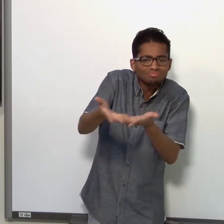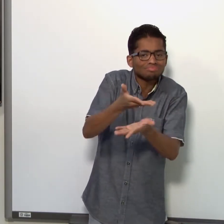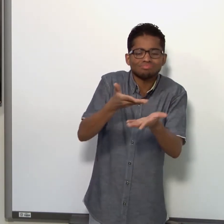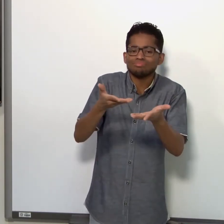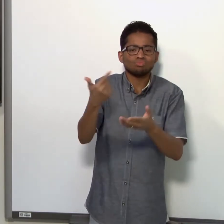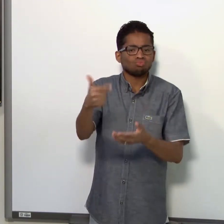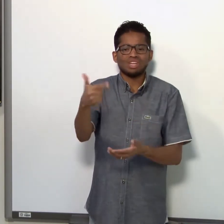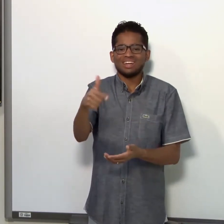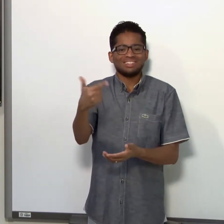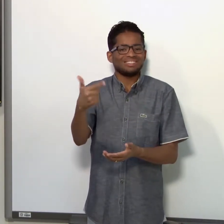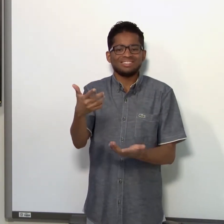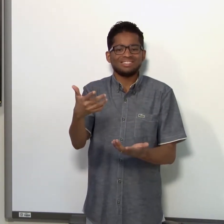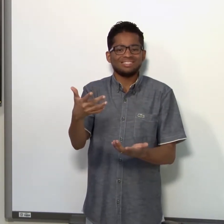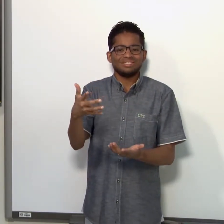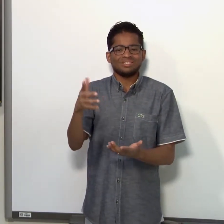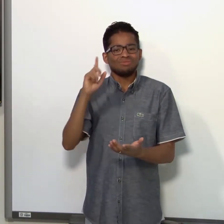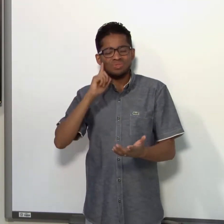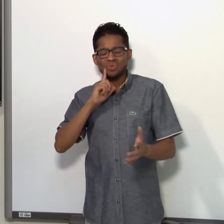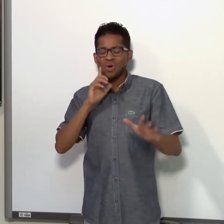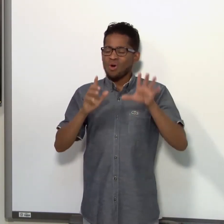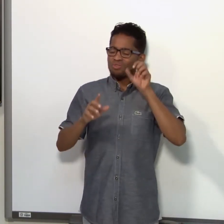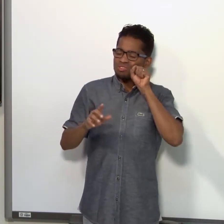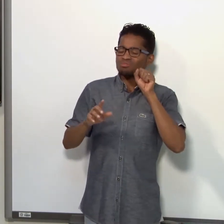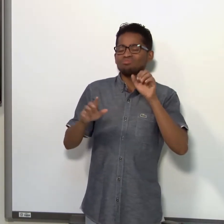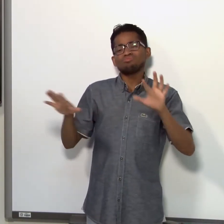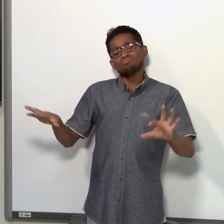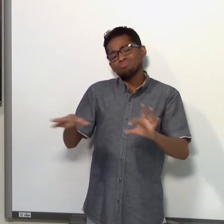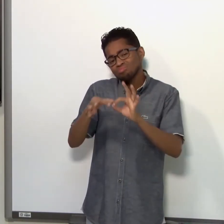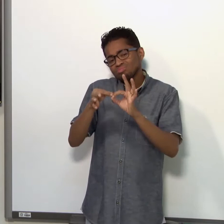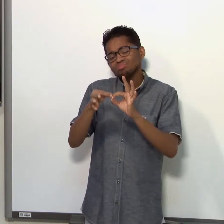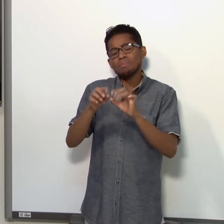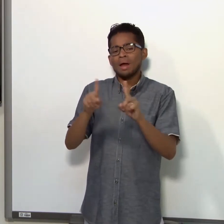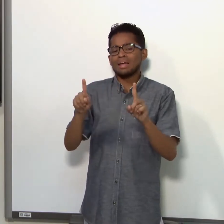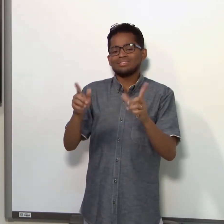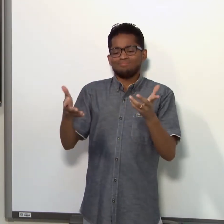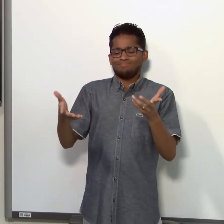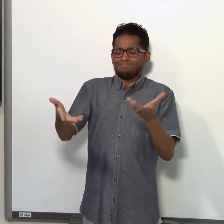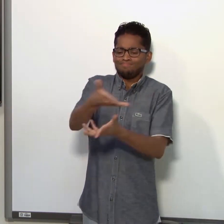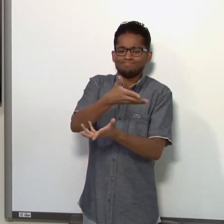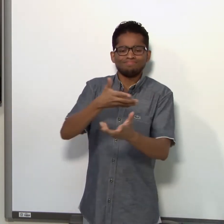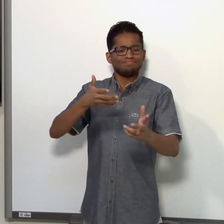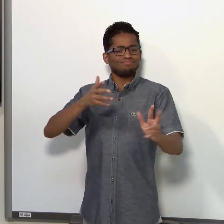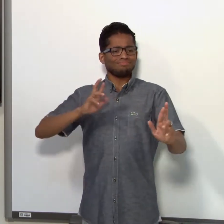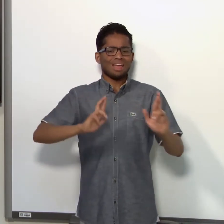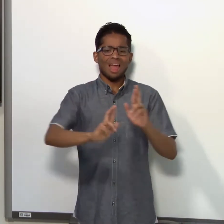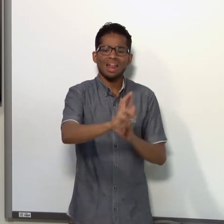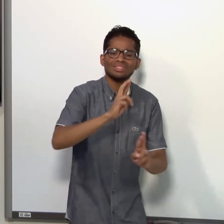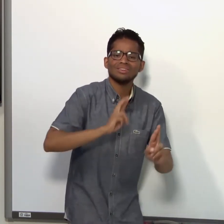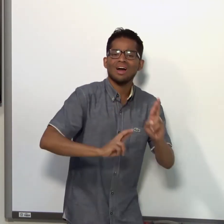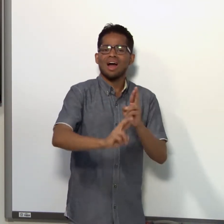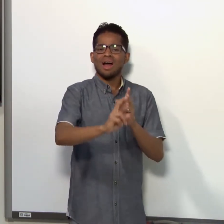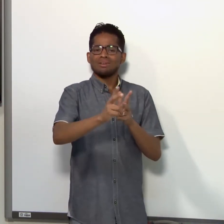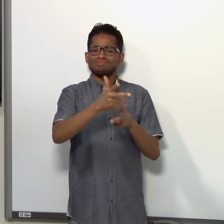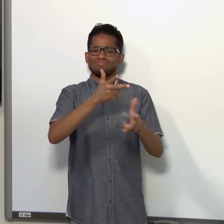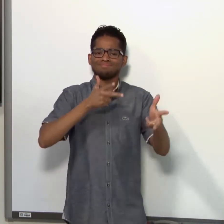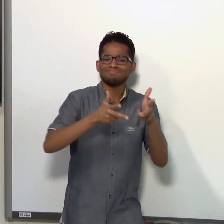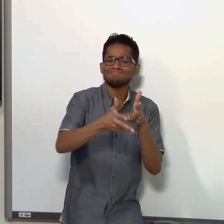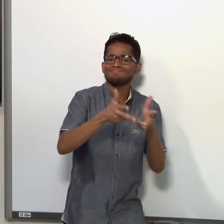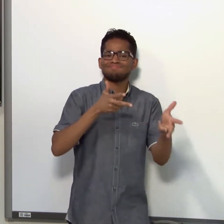Na escola inclusiva, o aluno surdo, ele é colocado ali, mas não há interação dele com